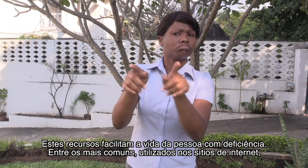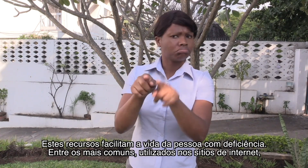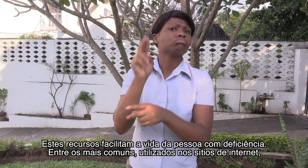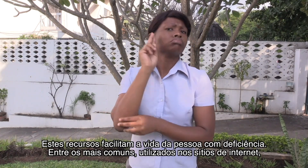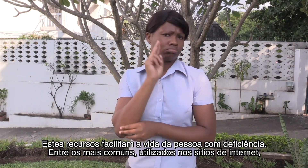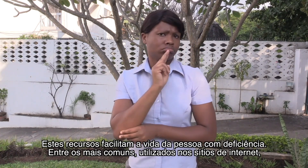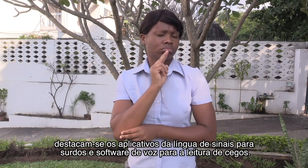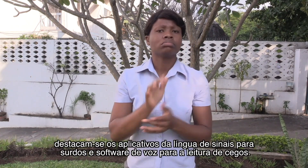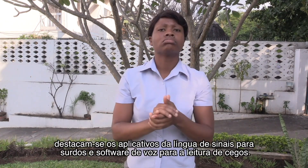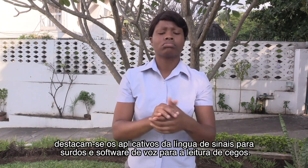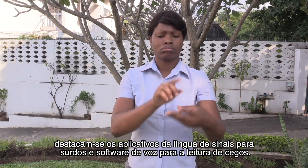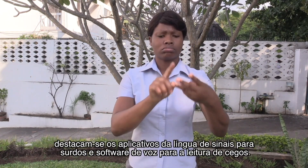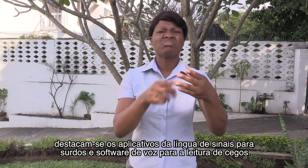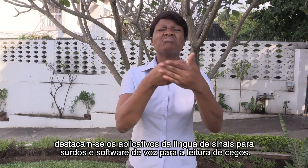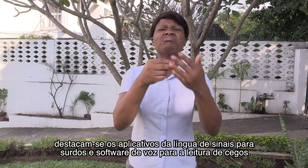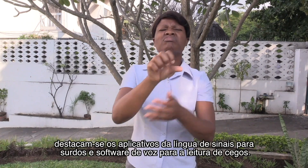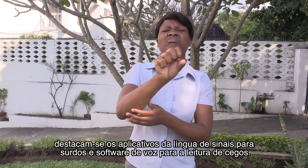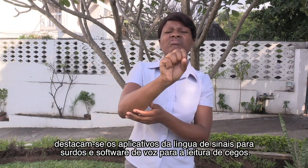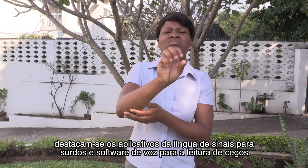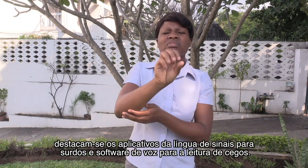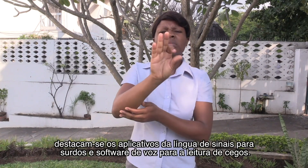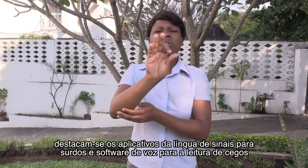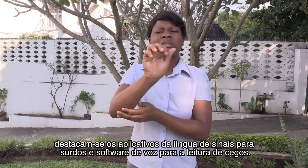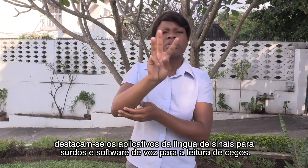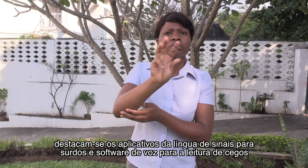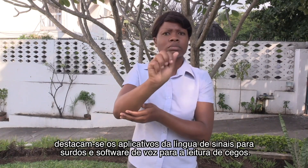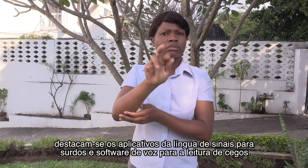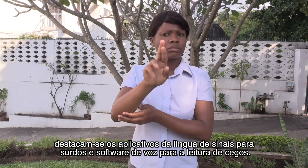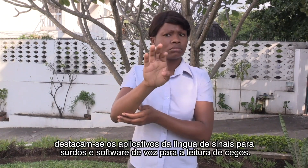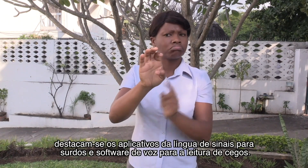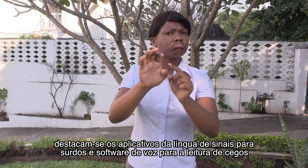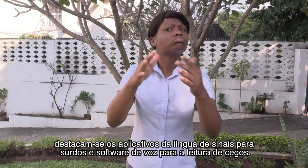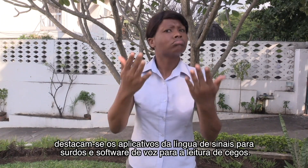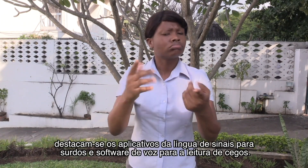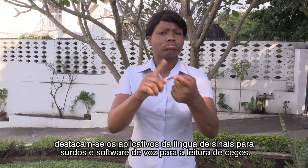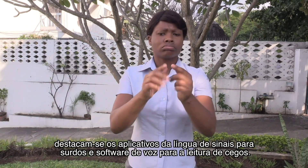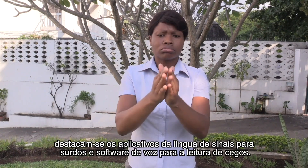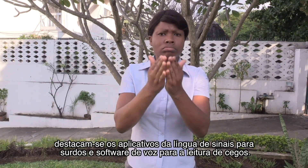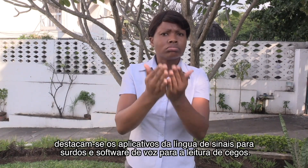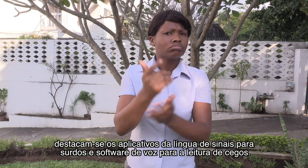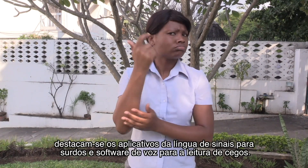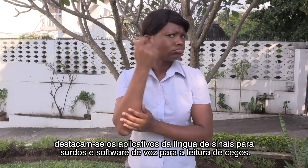de internet, destacam-se os aplicativos de língua de sinais para surdos e software de voz para leitura dos cegos.